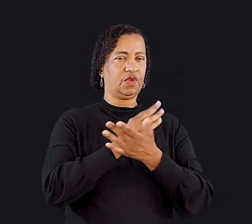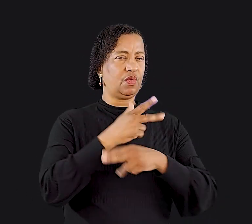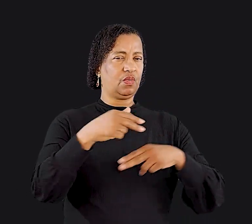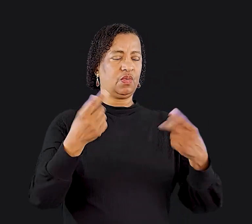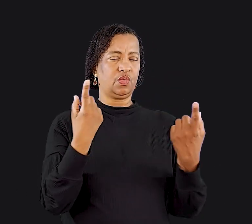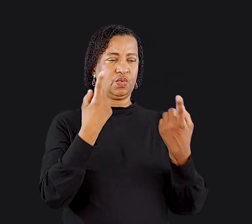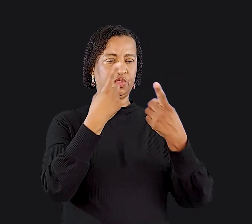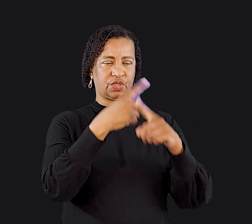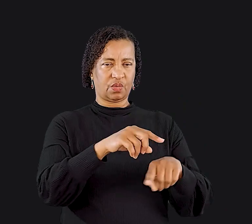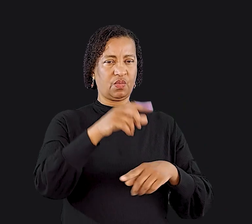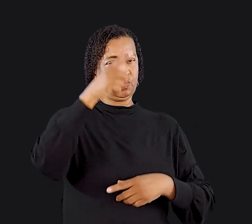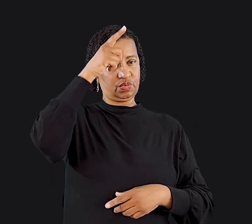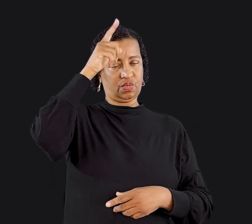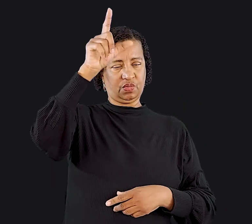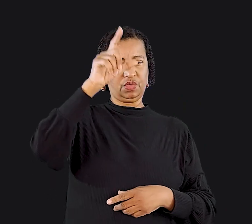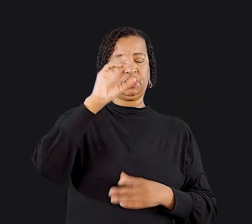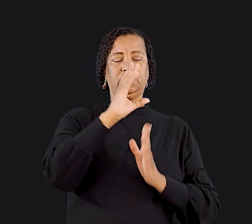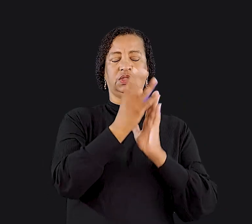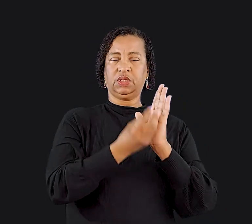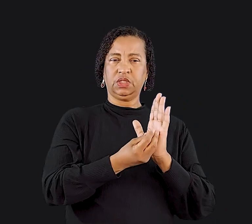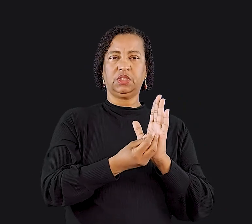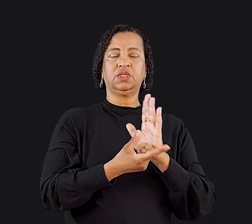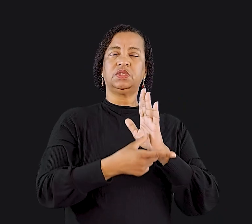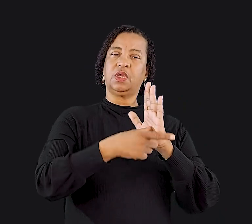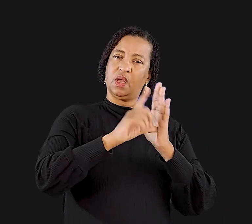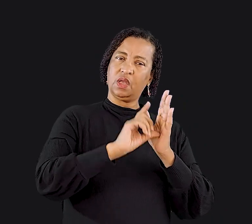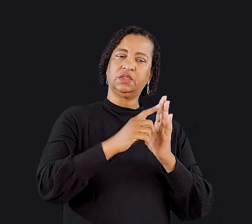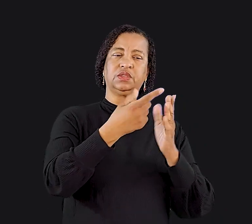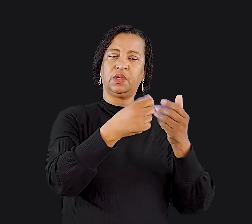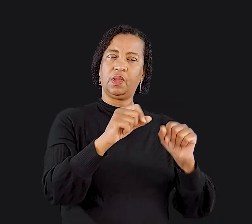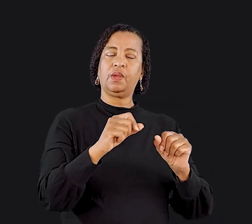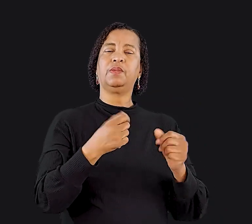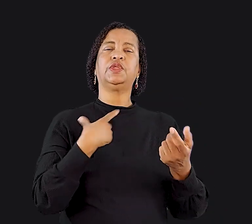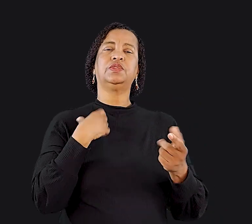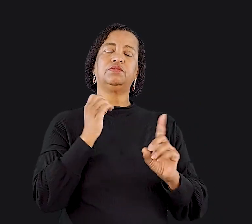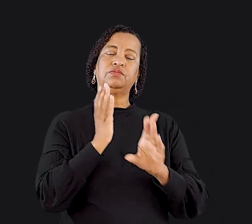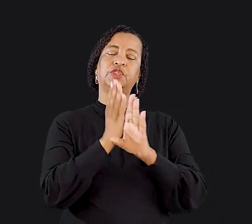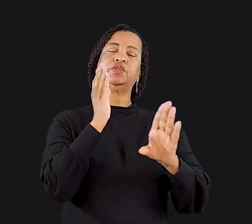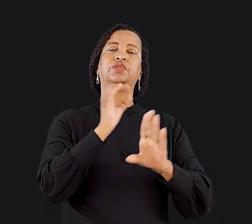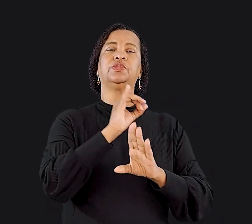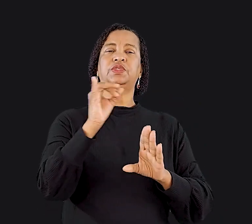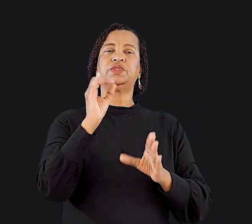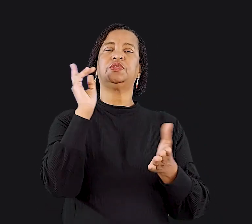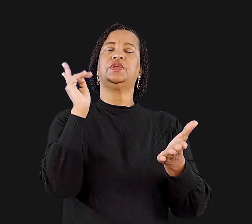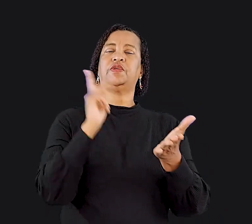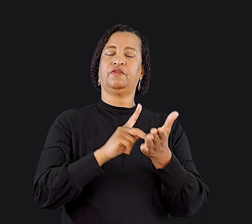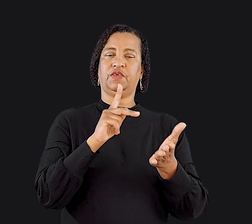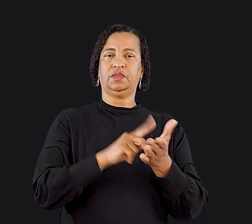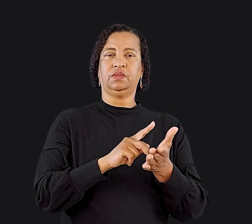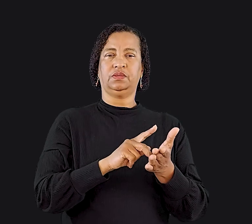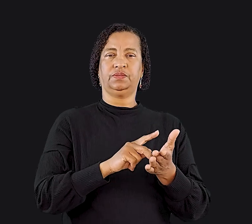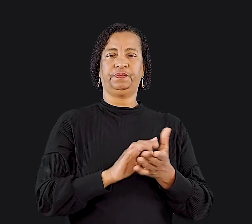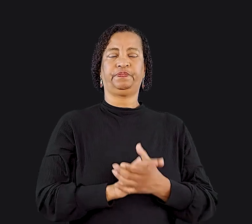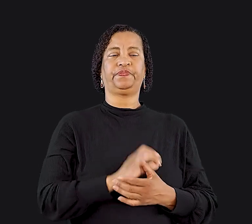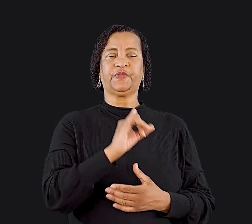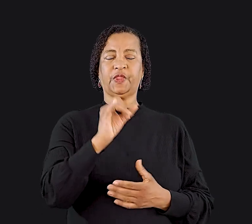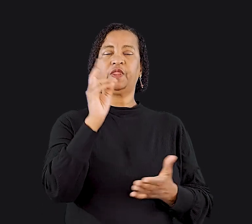alguma coisa contra o senhor fulano lá da igreja, antes de mais nada, teremos que descobrir se é realmente verdade. Se